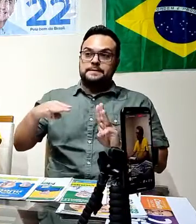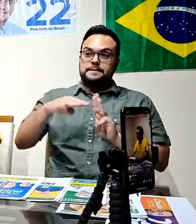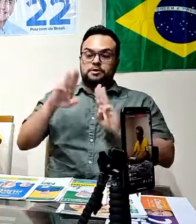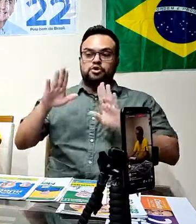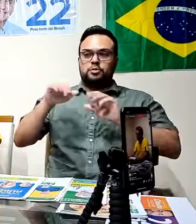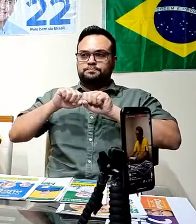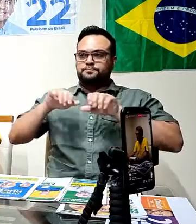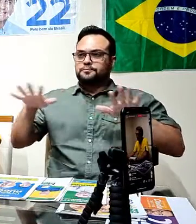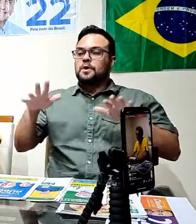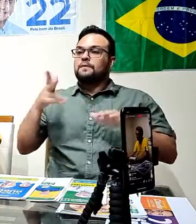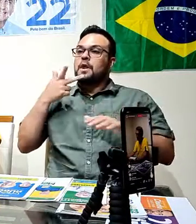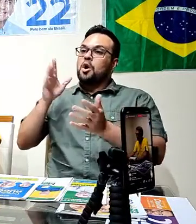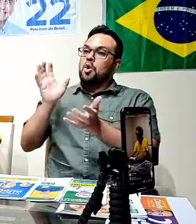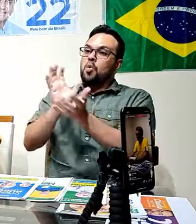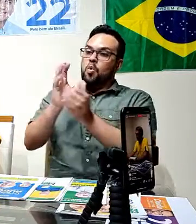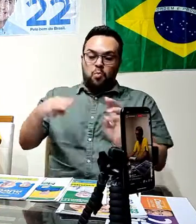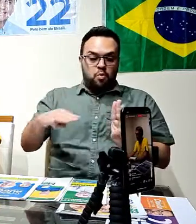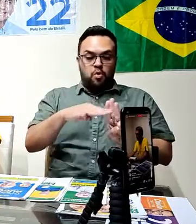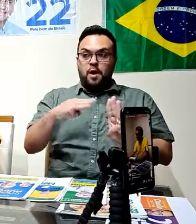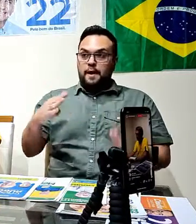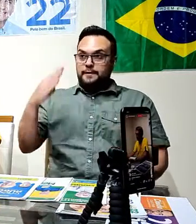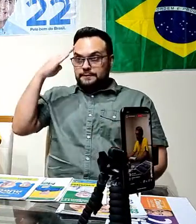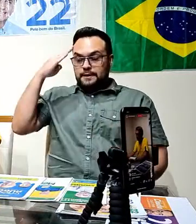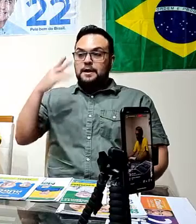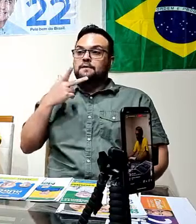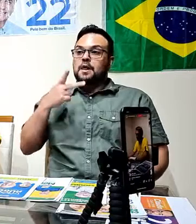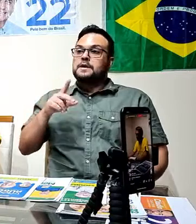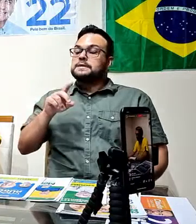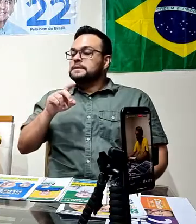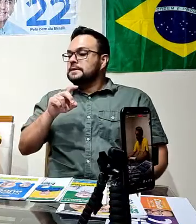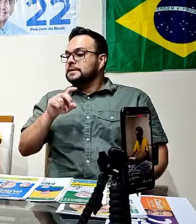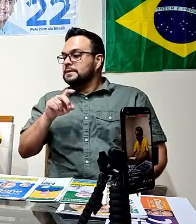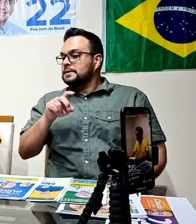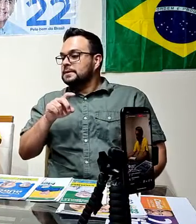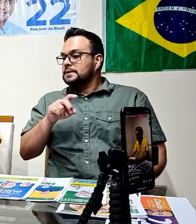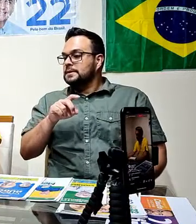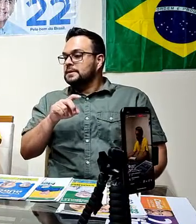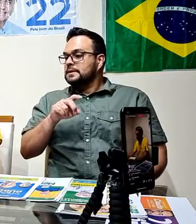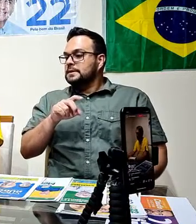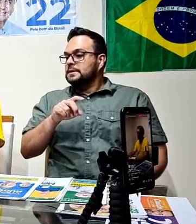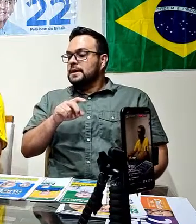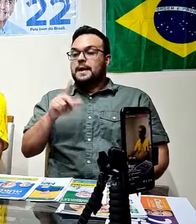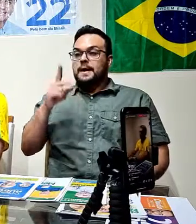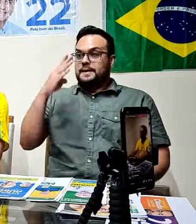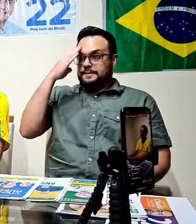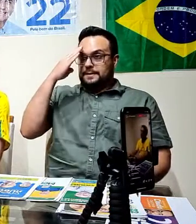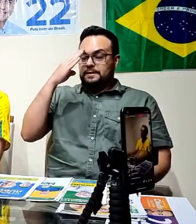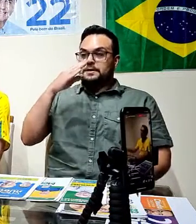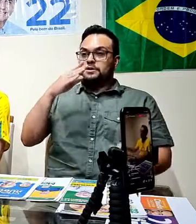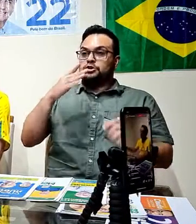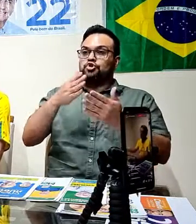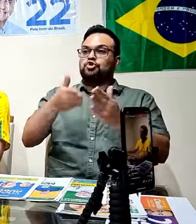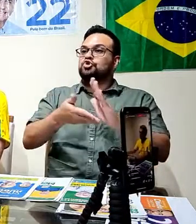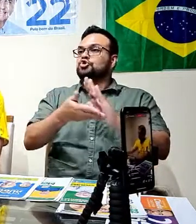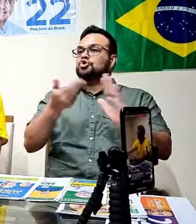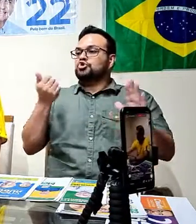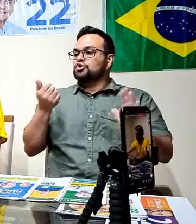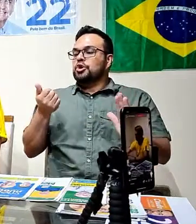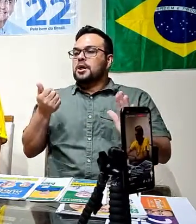a seguinte: alto comando do Exército diz que quem ganhar leva a presidência e se afasta de auditoria de voz.